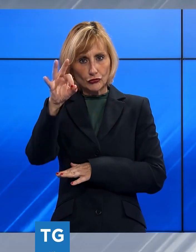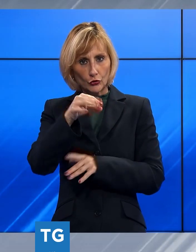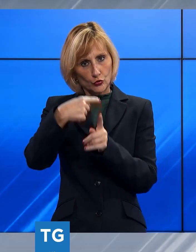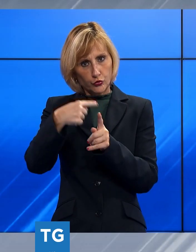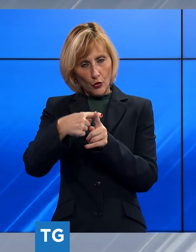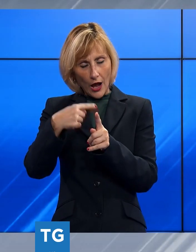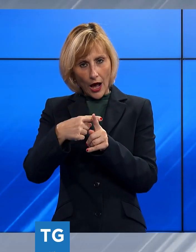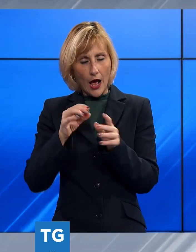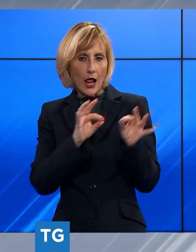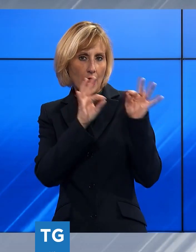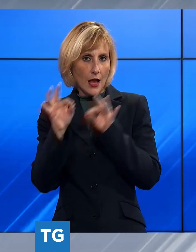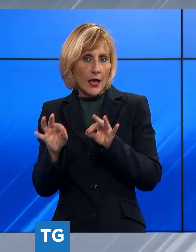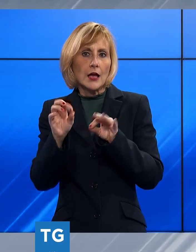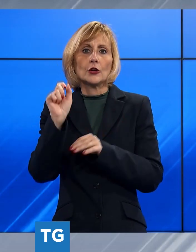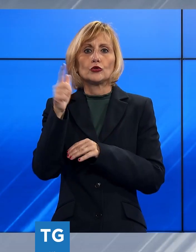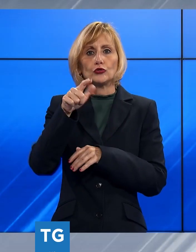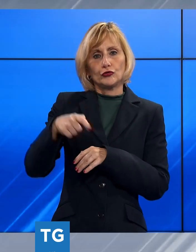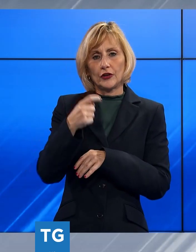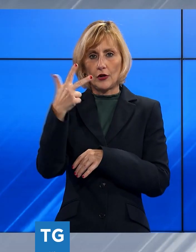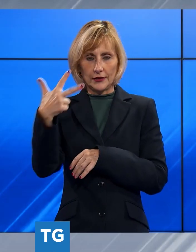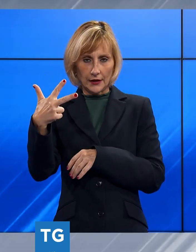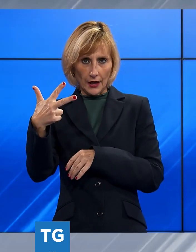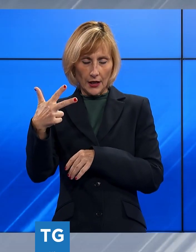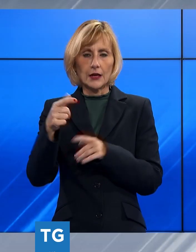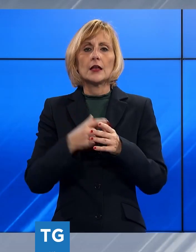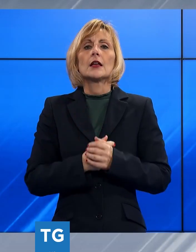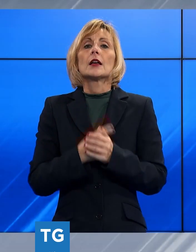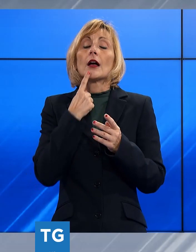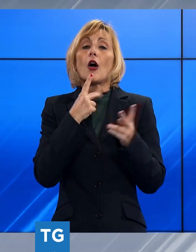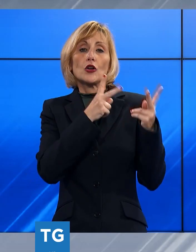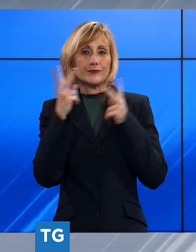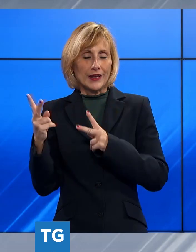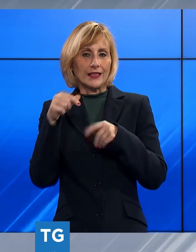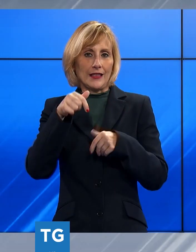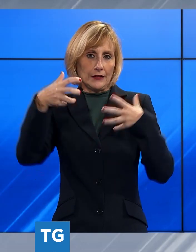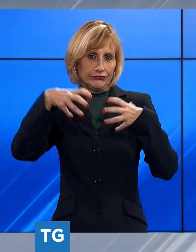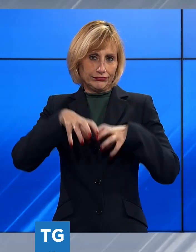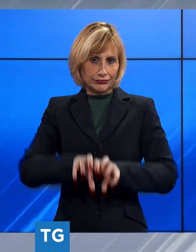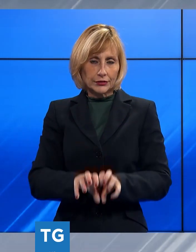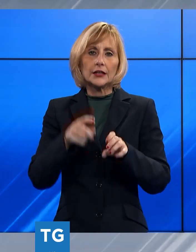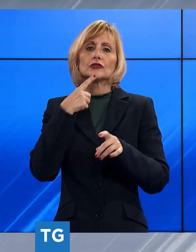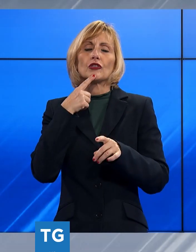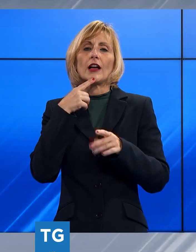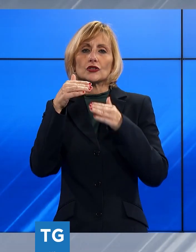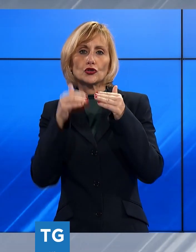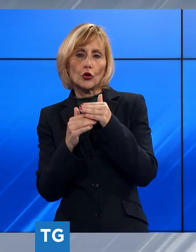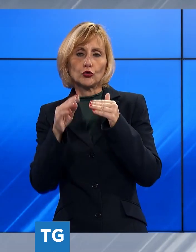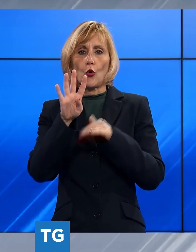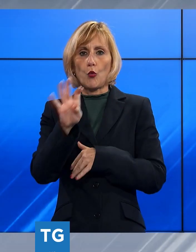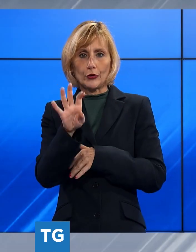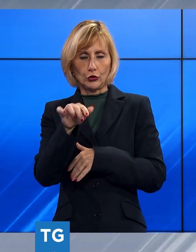che si attesta al 12,3%, diminuiscono i ricoverati scendono sotto quota 400 adesso